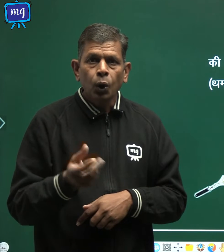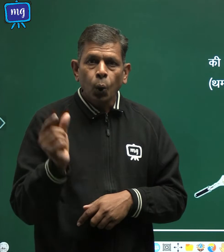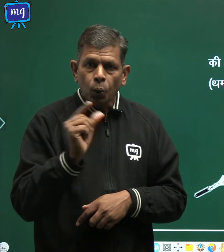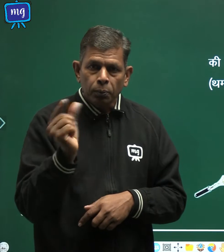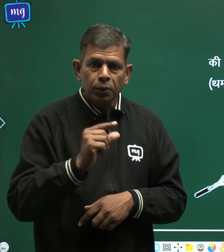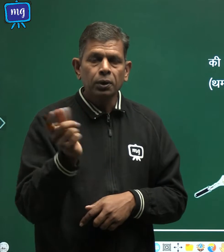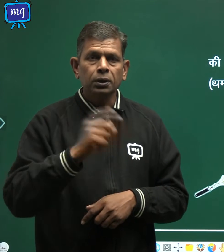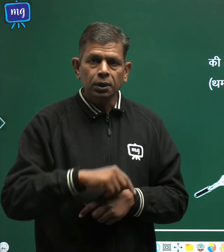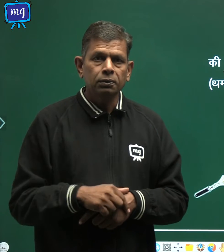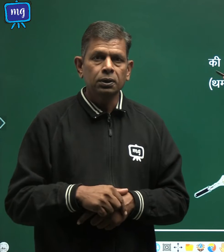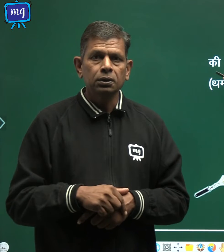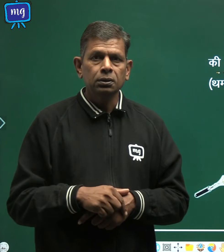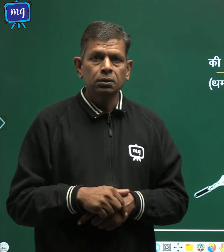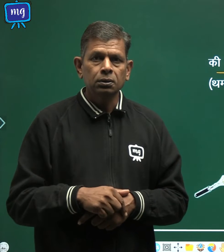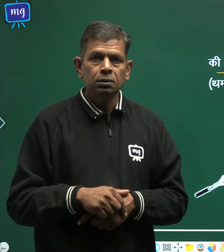उपयोग की जाने वाली